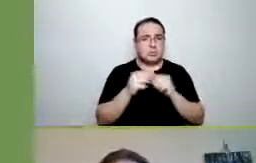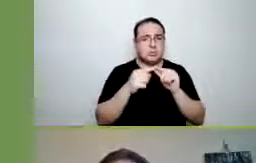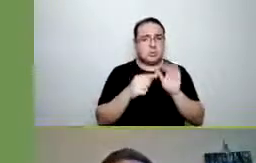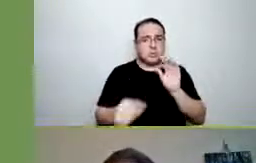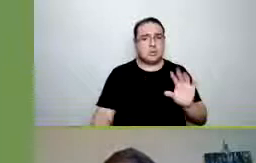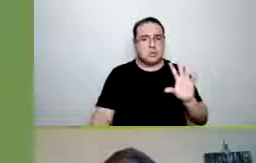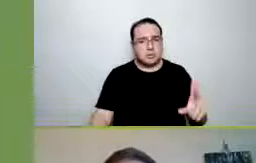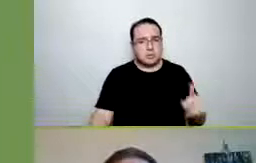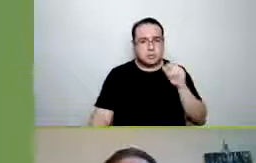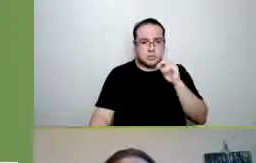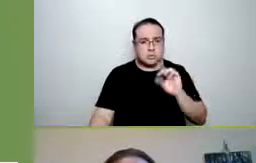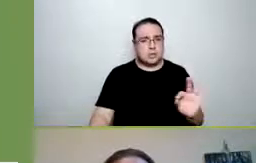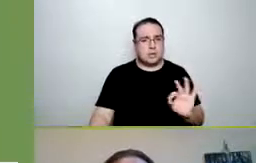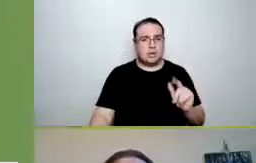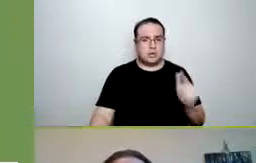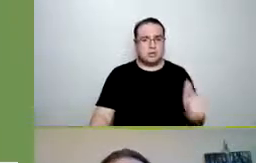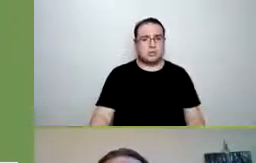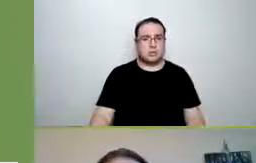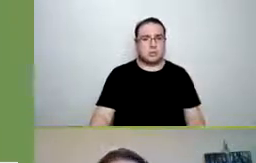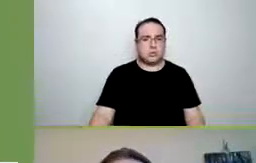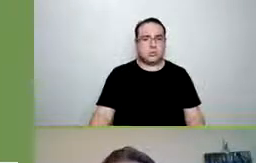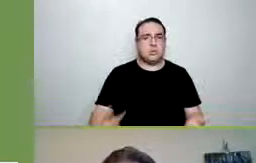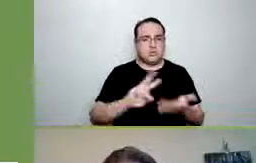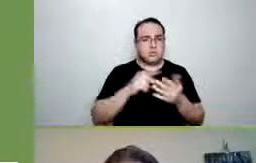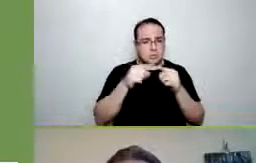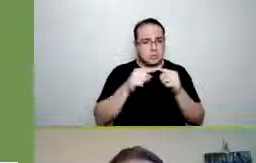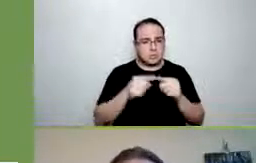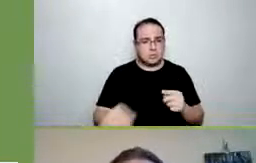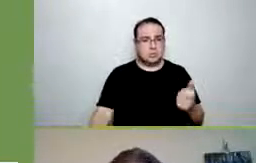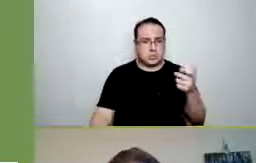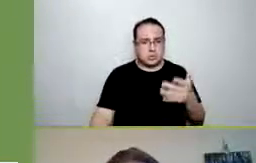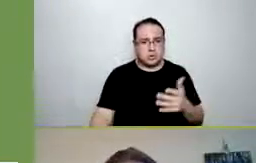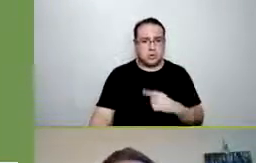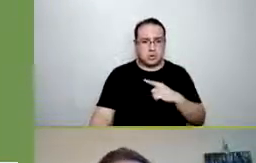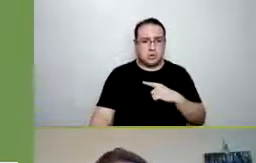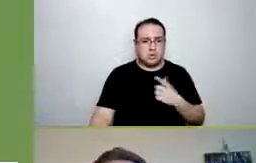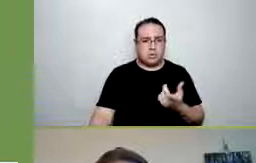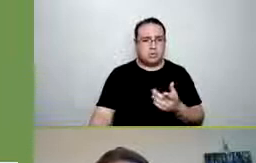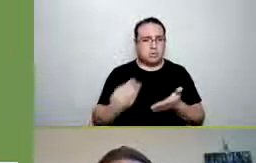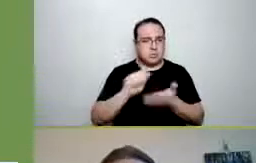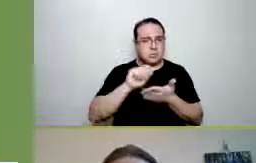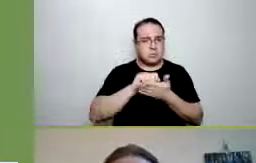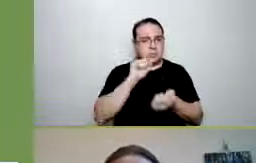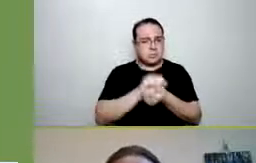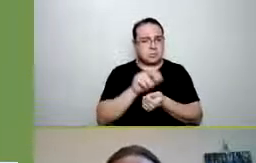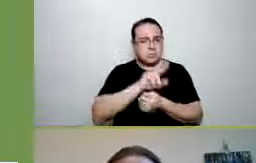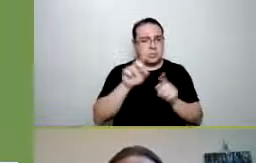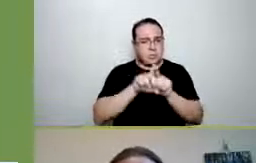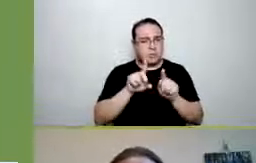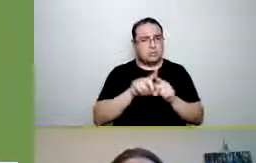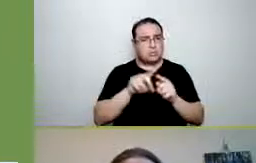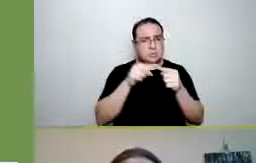uma transcrição, mas nada mais do que isso. Elan é o programa de anotação que nós usamos a